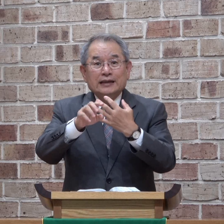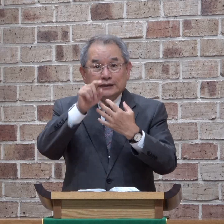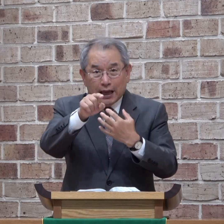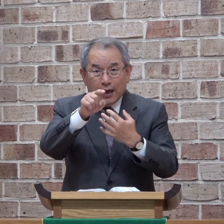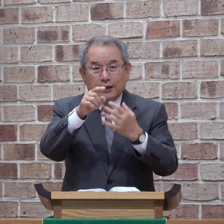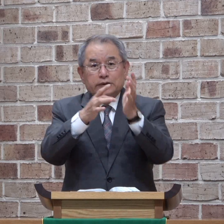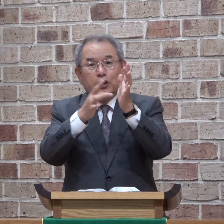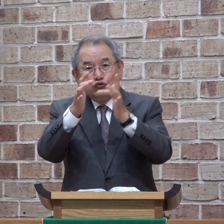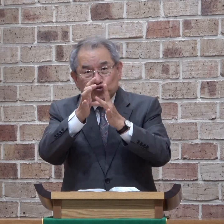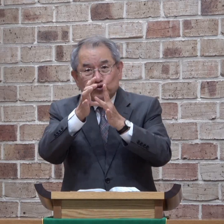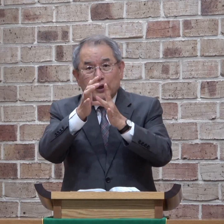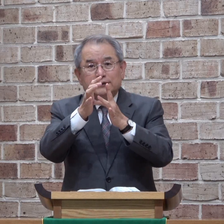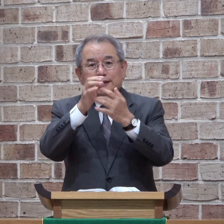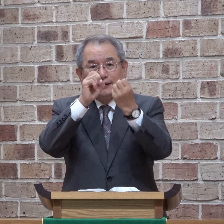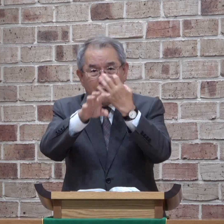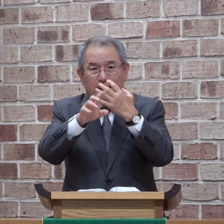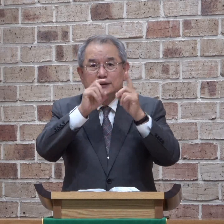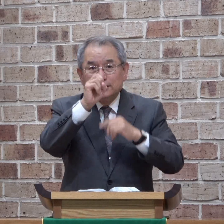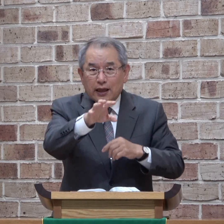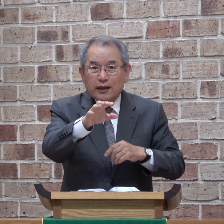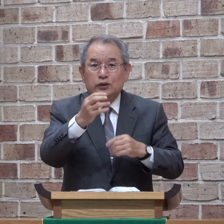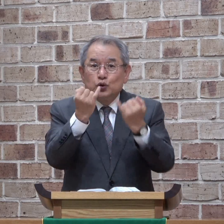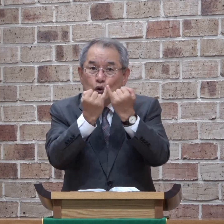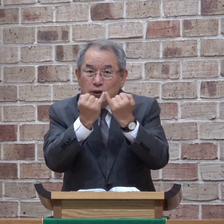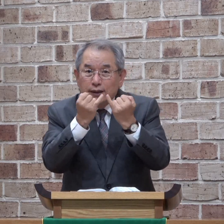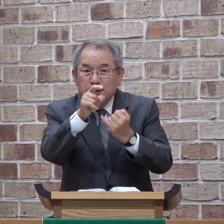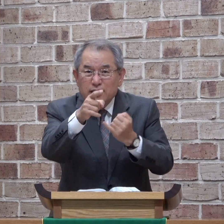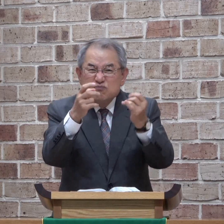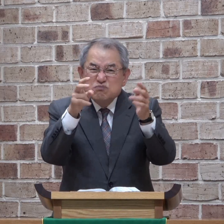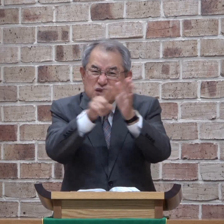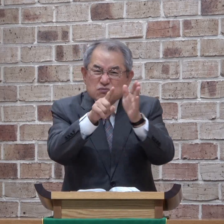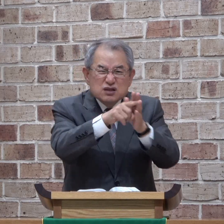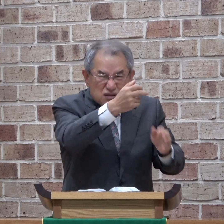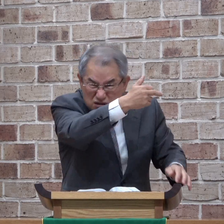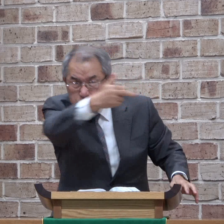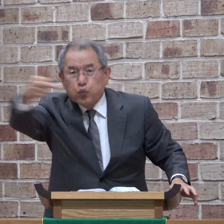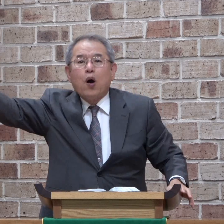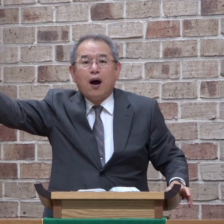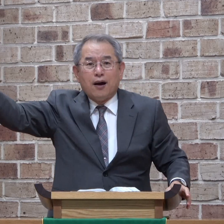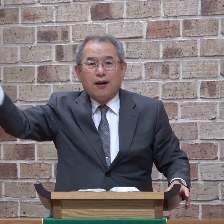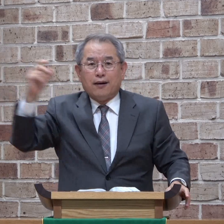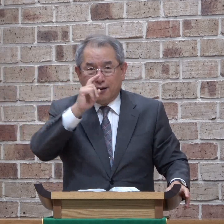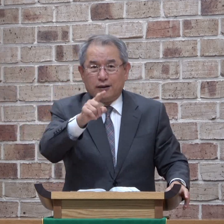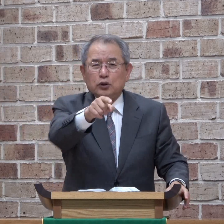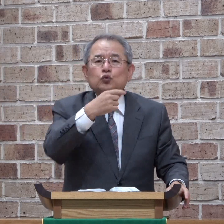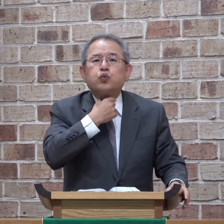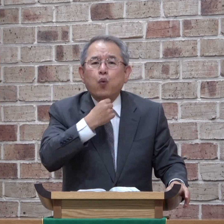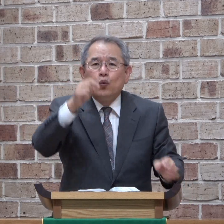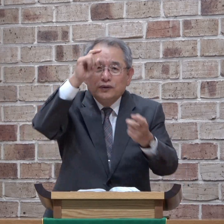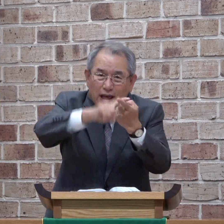이에 예수께서 대답하여 이르시되 여자여 내 믿음이 크도다. 내 소원대로 되리라